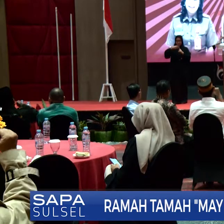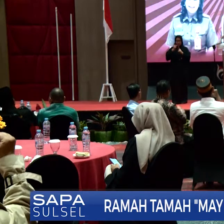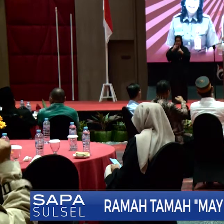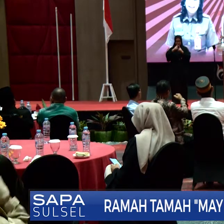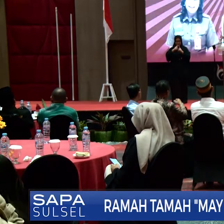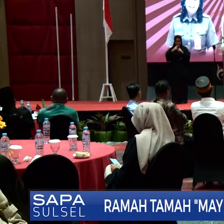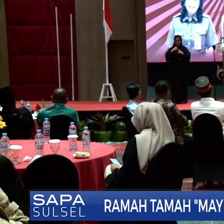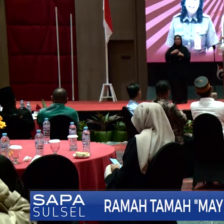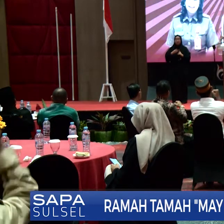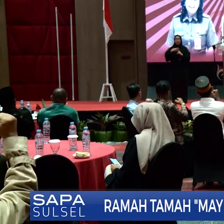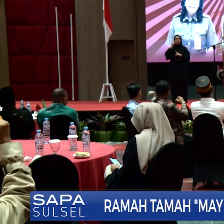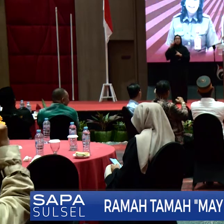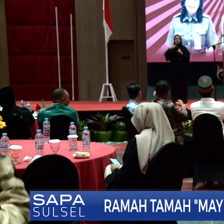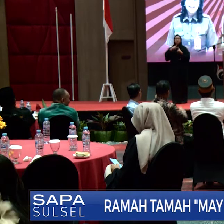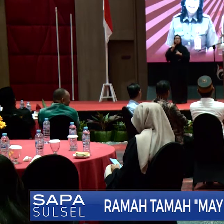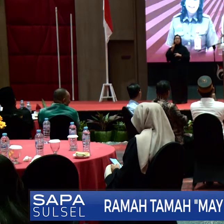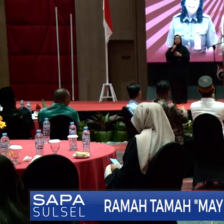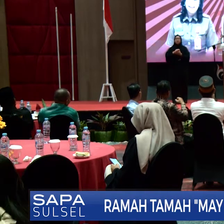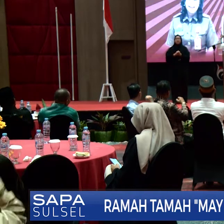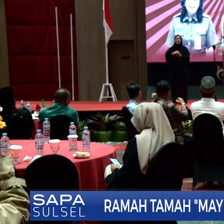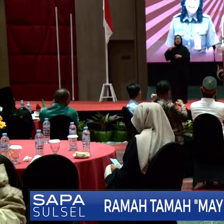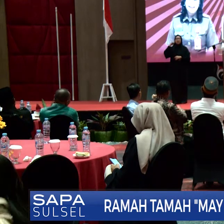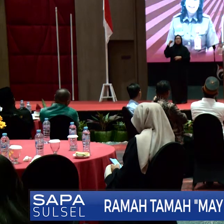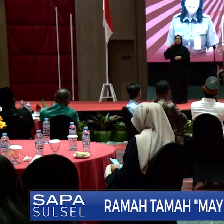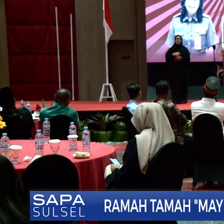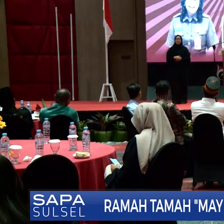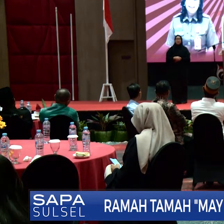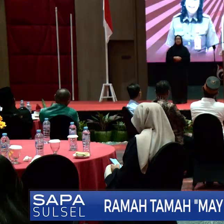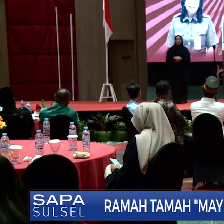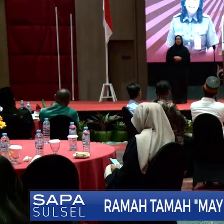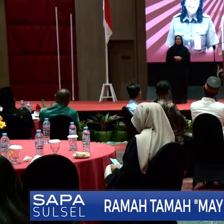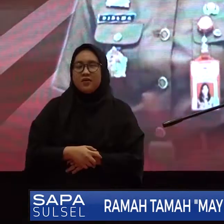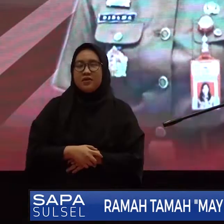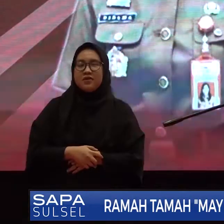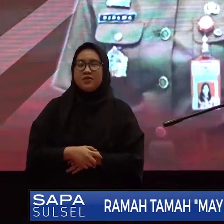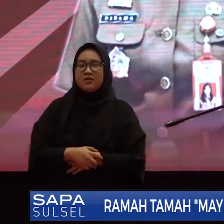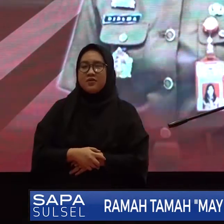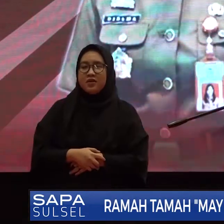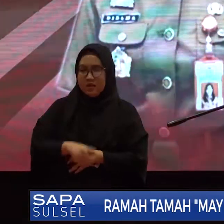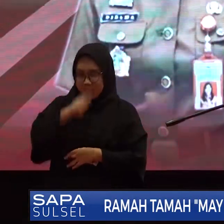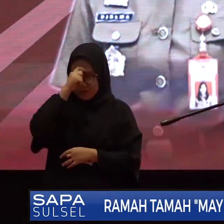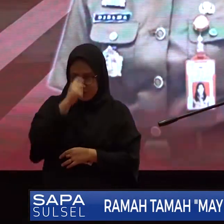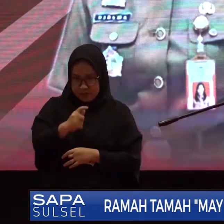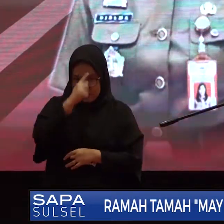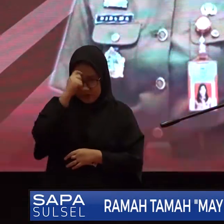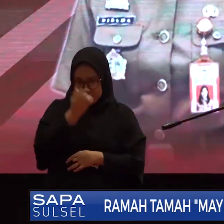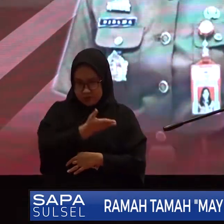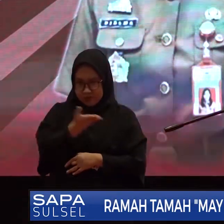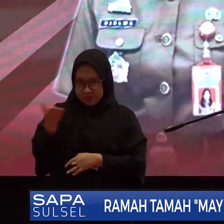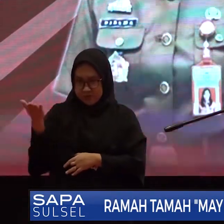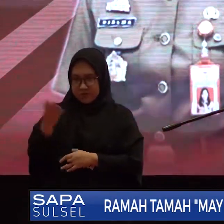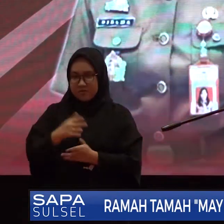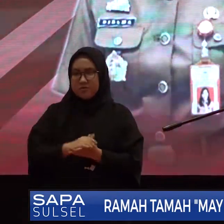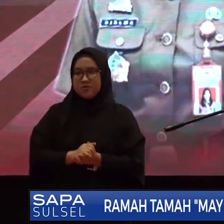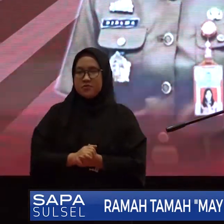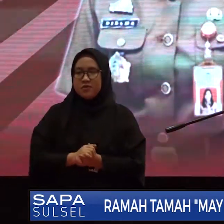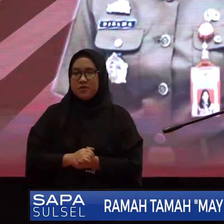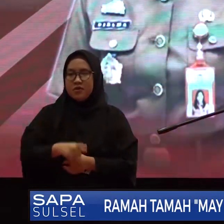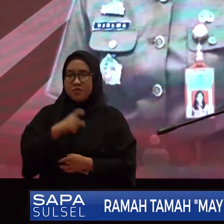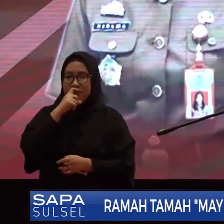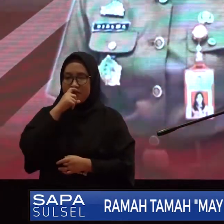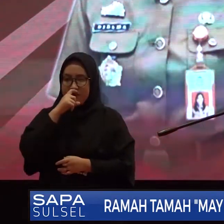hidup hidup buru hidup hidup buru hidup Yang kita hormati kita banggakan